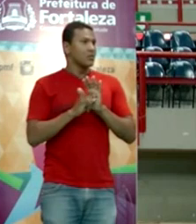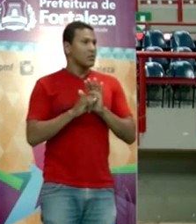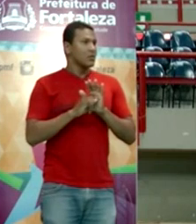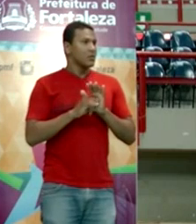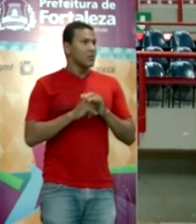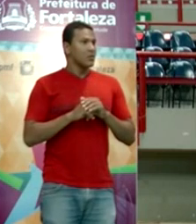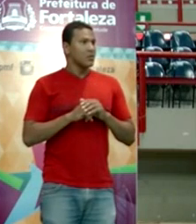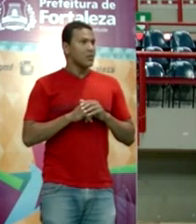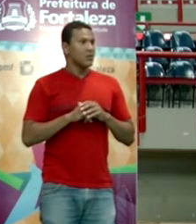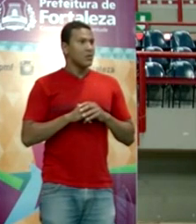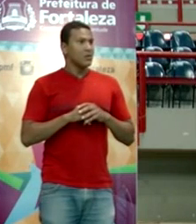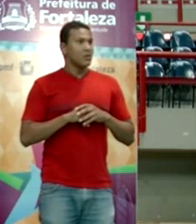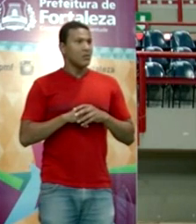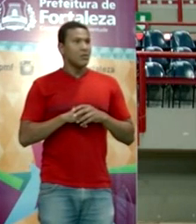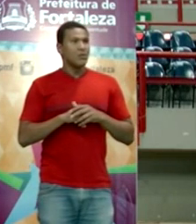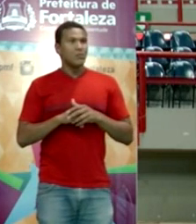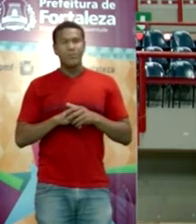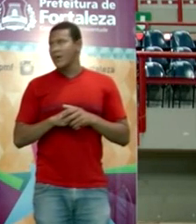Oi?